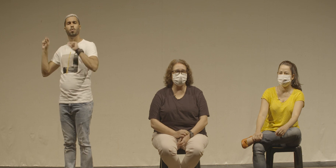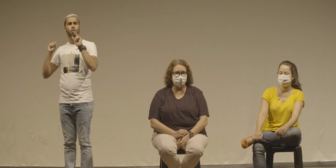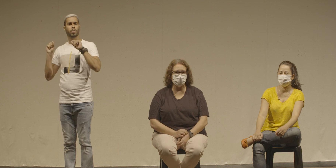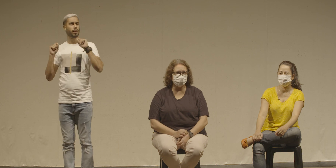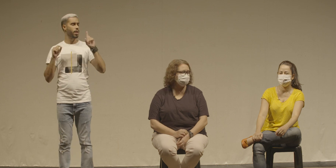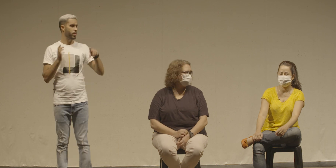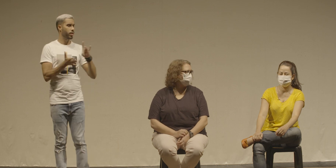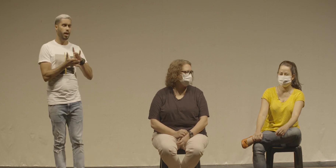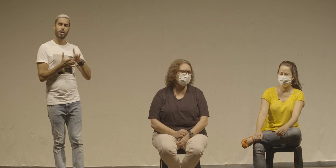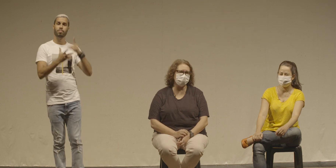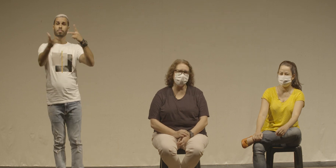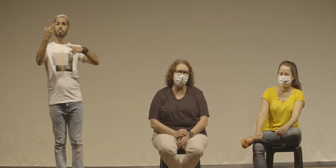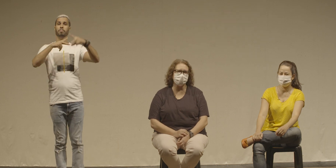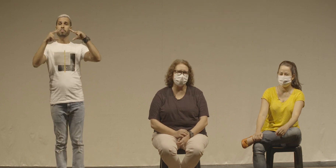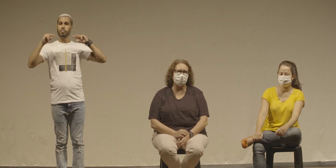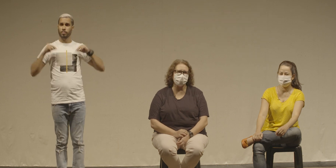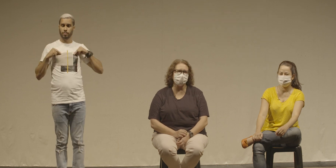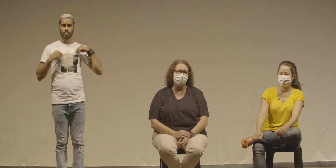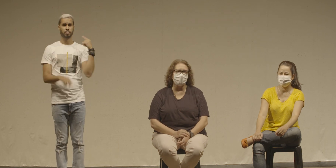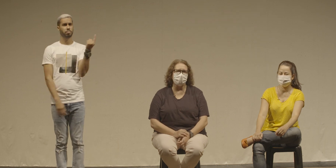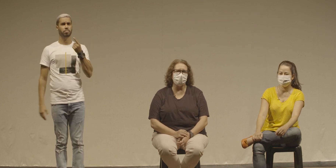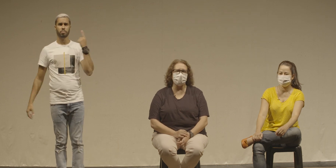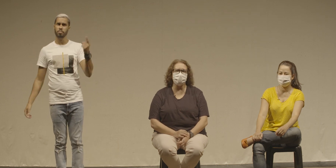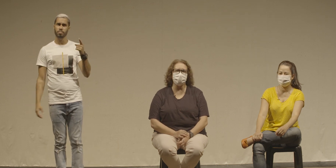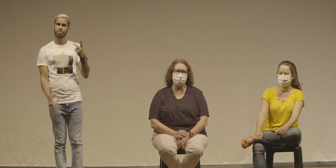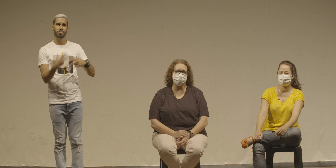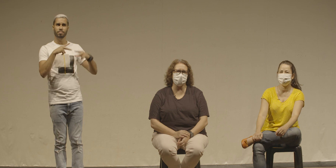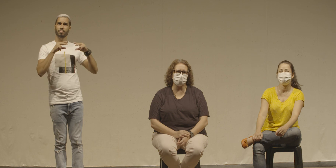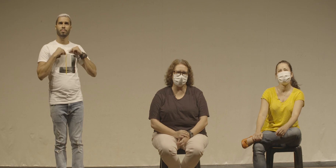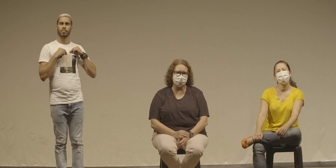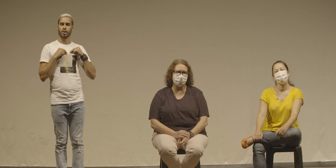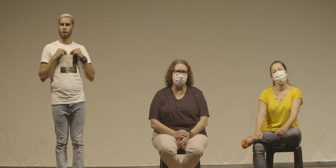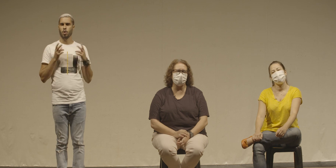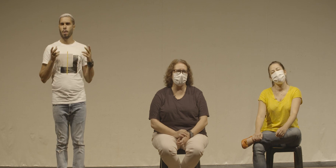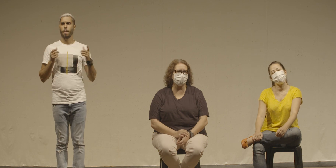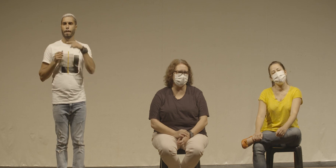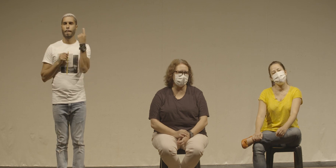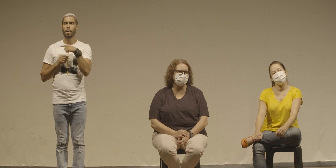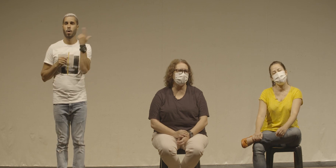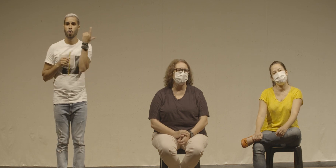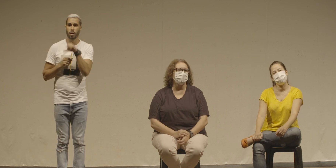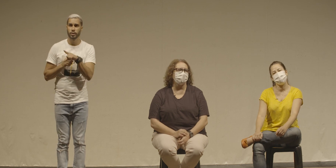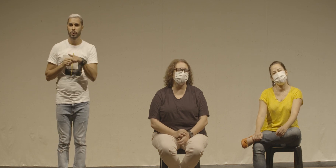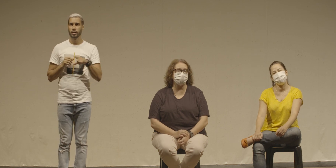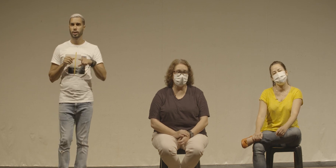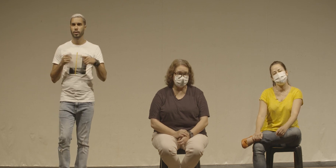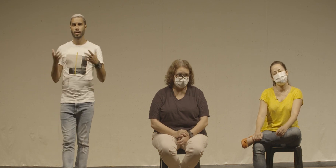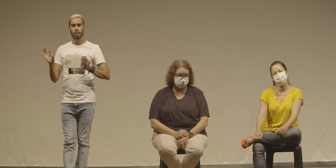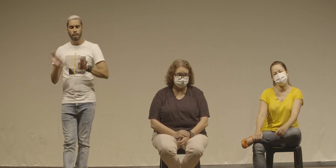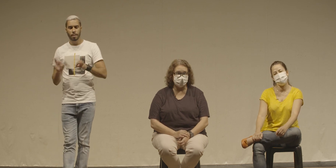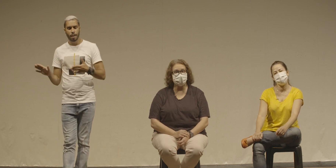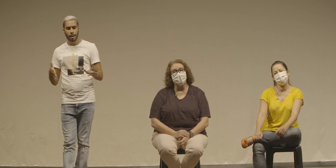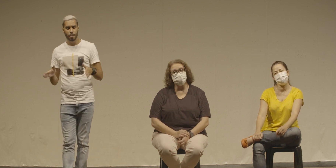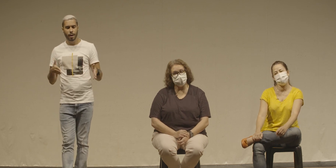deu esse presente, na verdade, né? Nós fomos contempladas e foi um presente mesmo a gente poder trabalhar o Mulheres à Sexta, exibir o